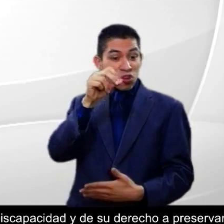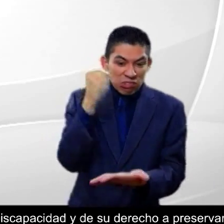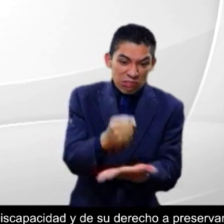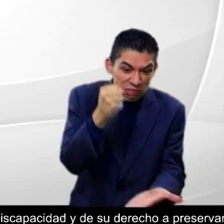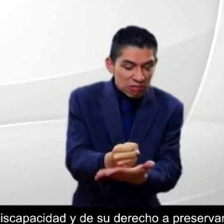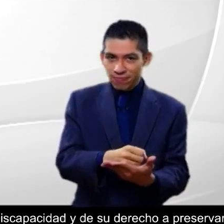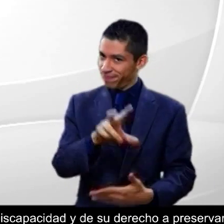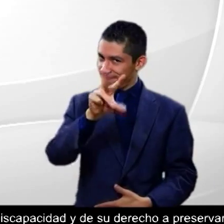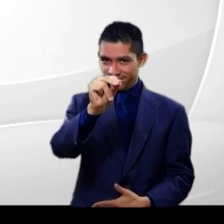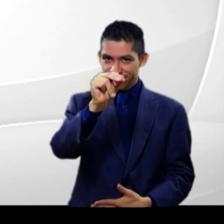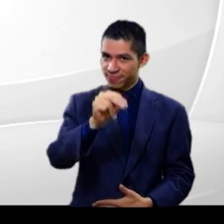su identidad